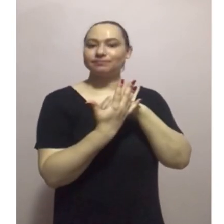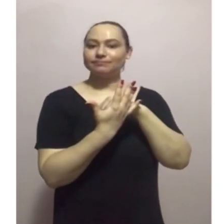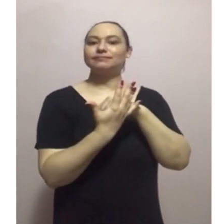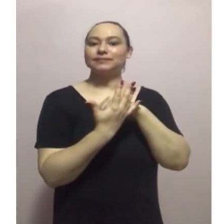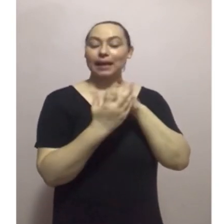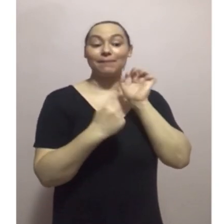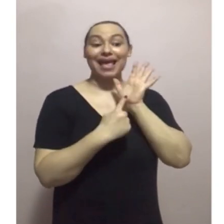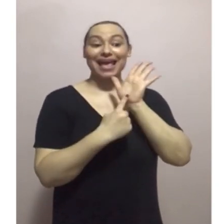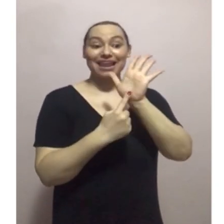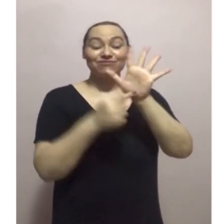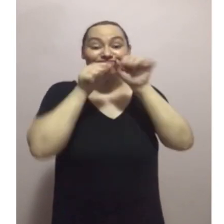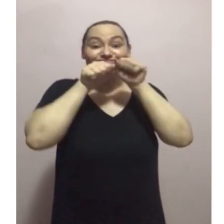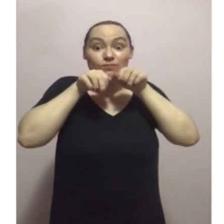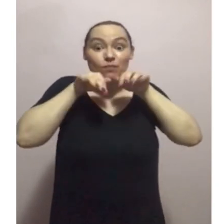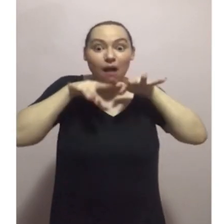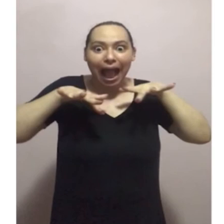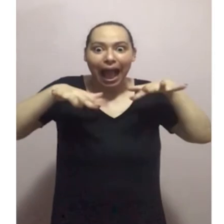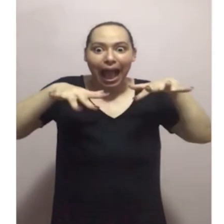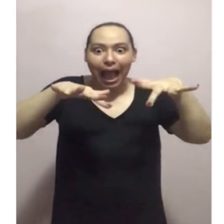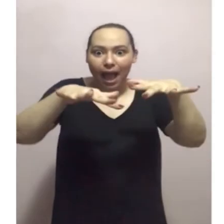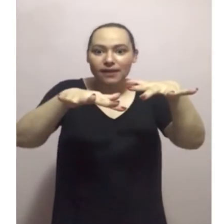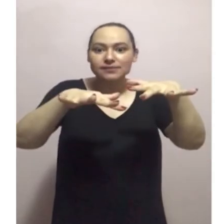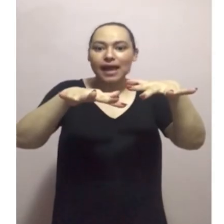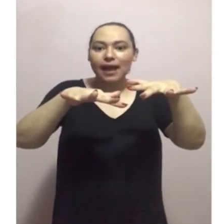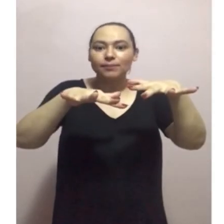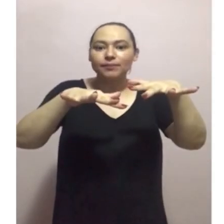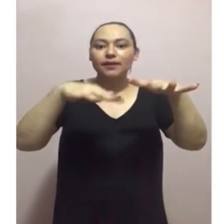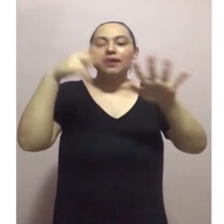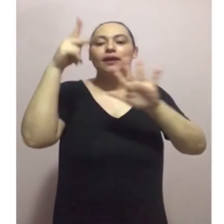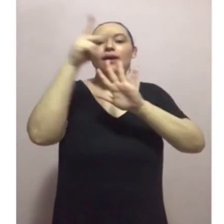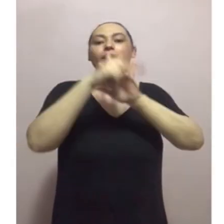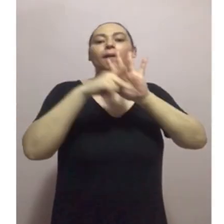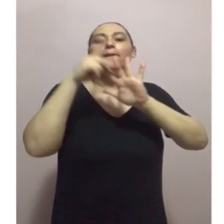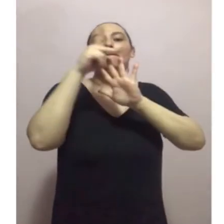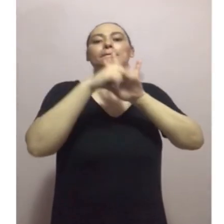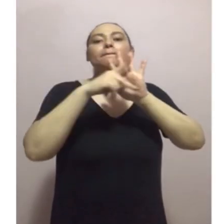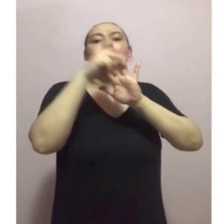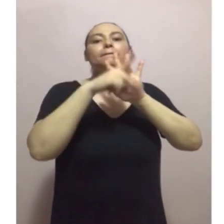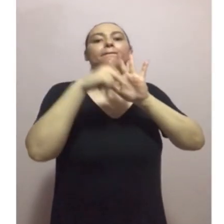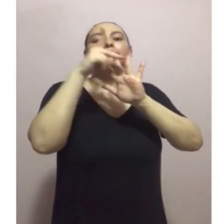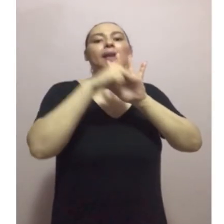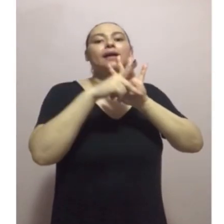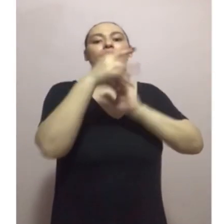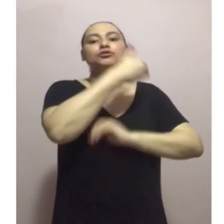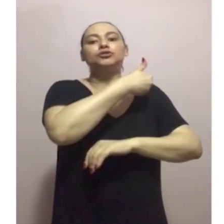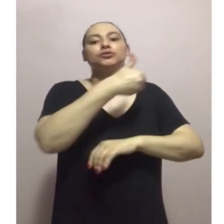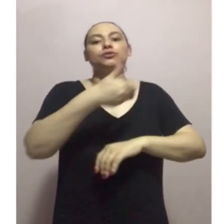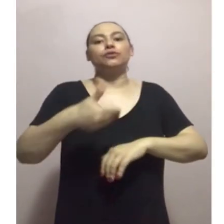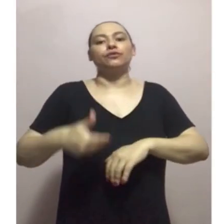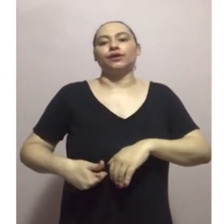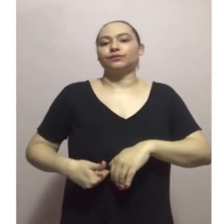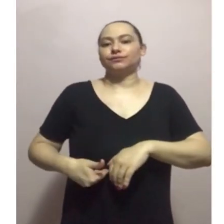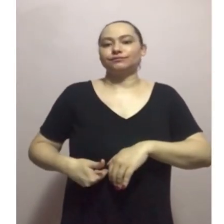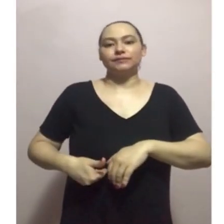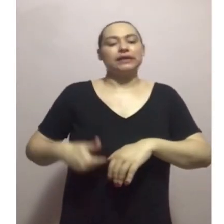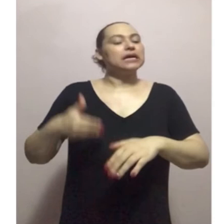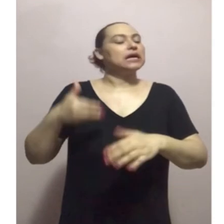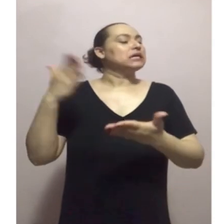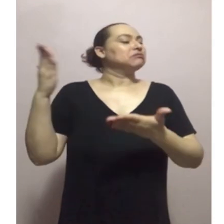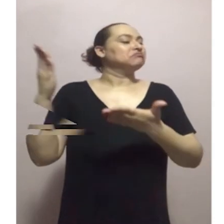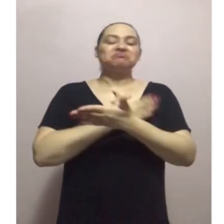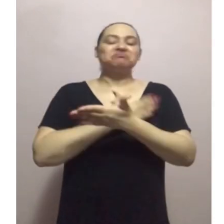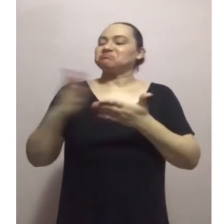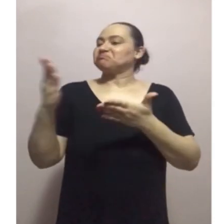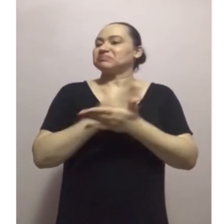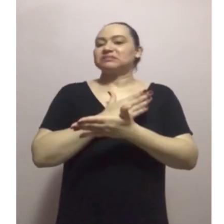pandemia escancara em diversos setores a ausência de planos de governo. Não interessa a pessoa nem o